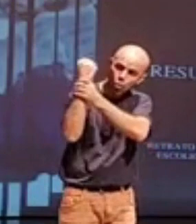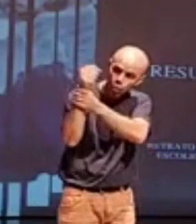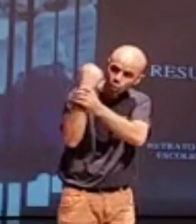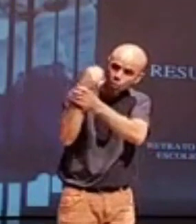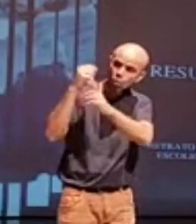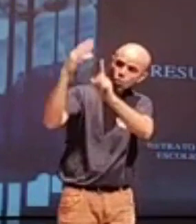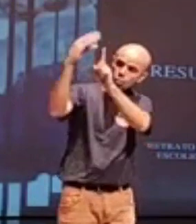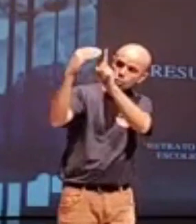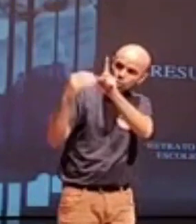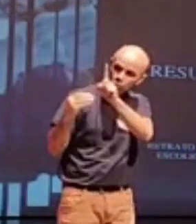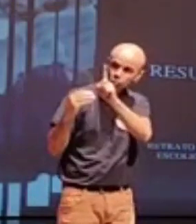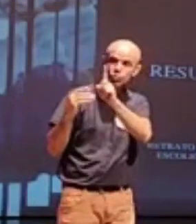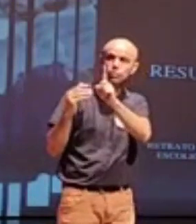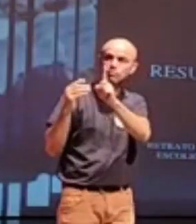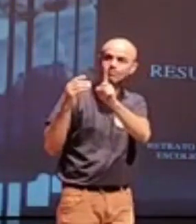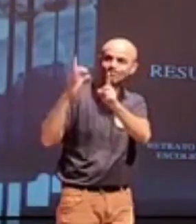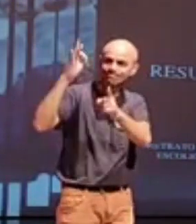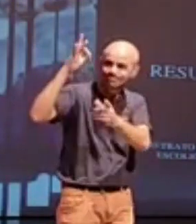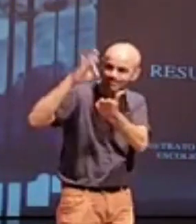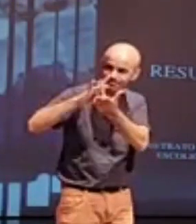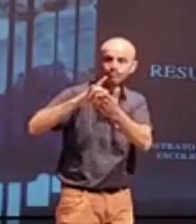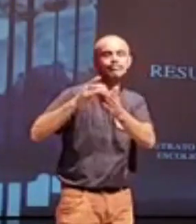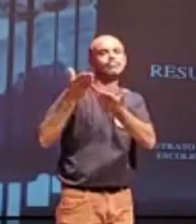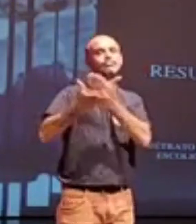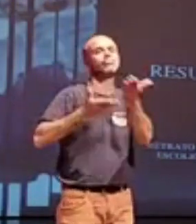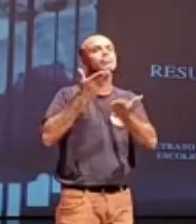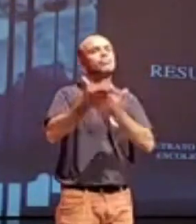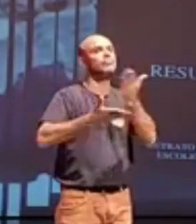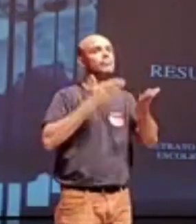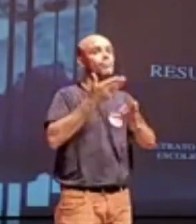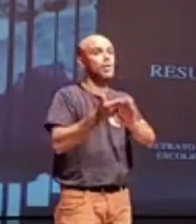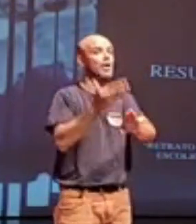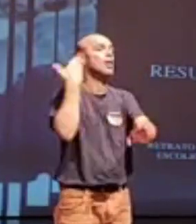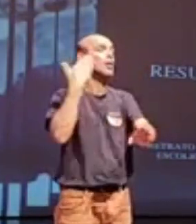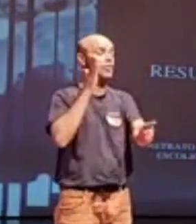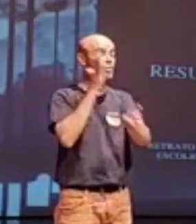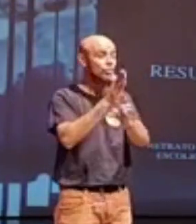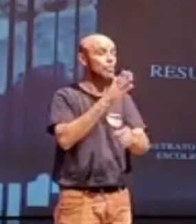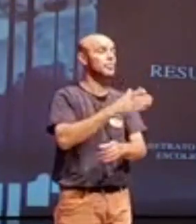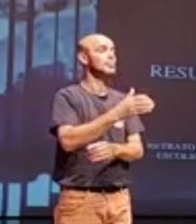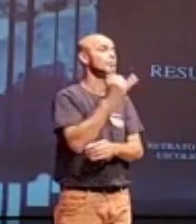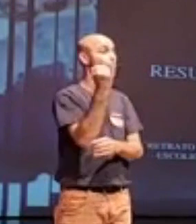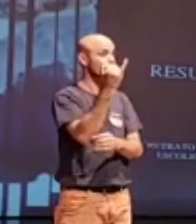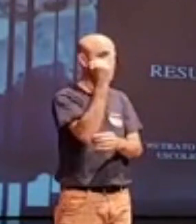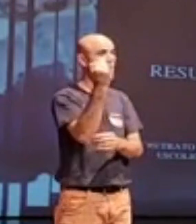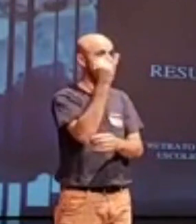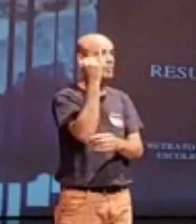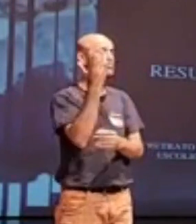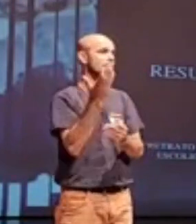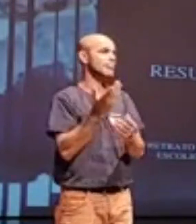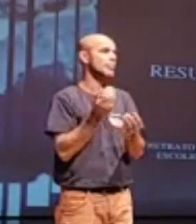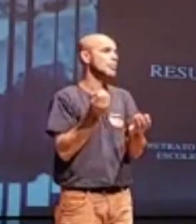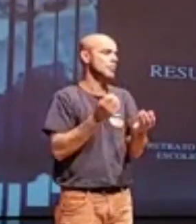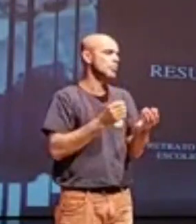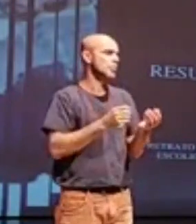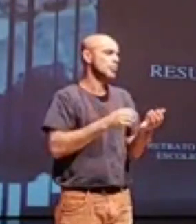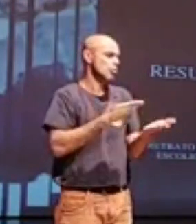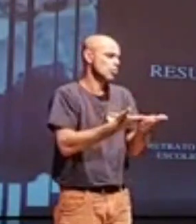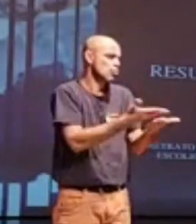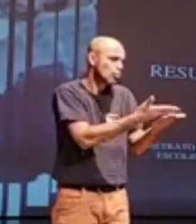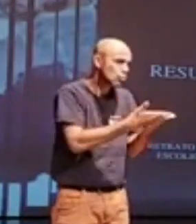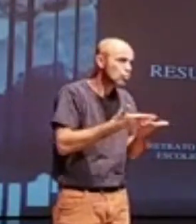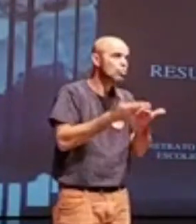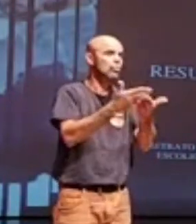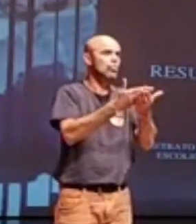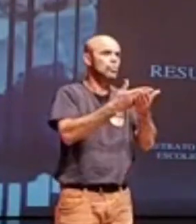pode tratar. Por que é importante o diagnóstico precoce? O que já é estabelecido na literatura? A gente tem muita informação daqueles